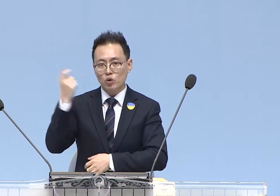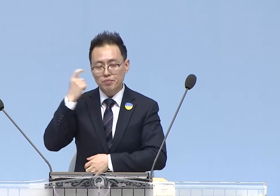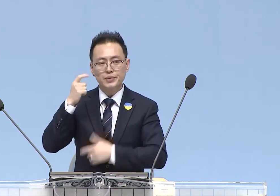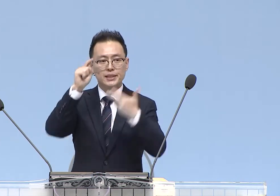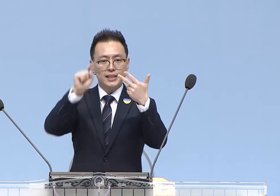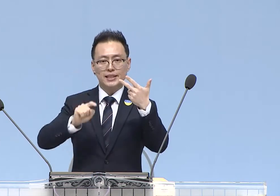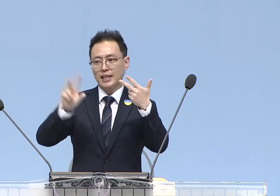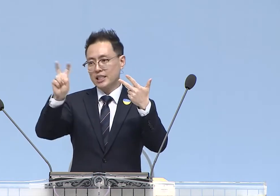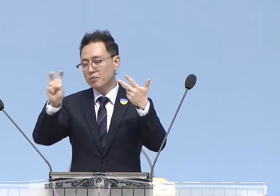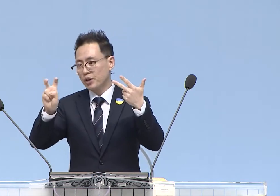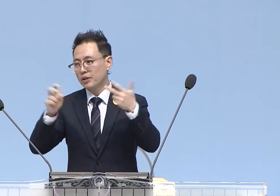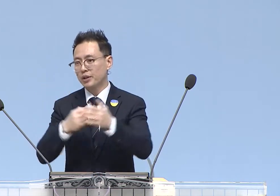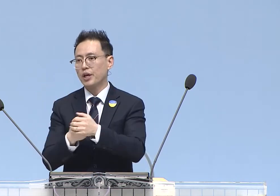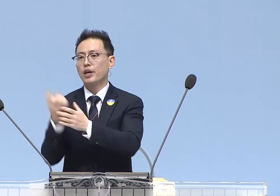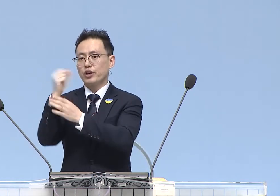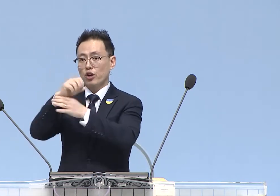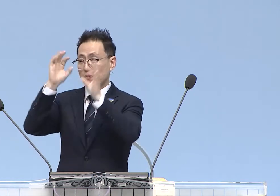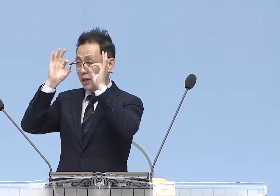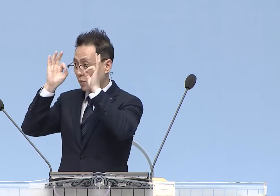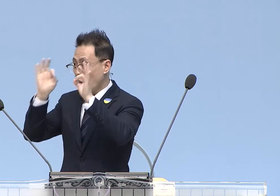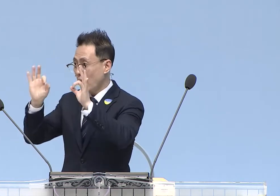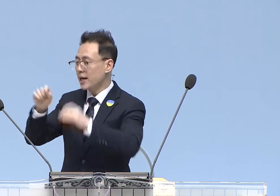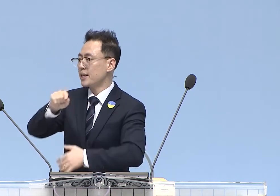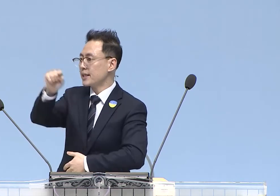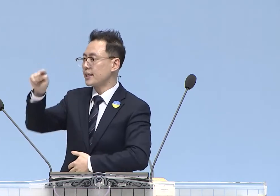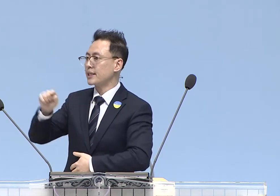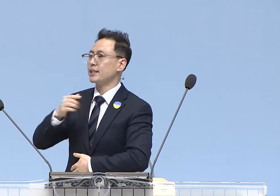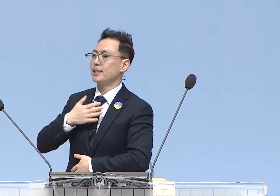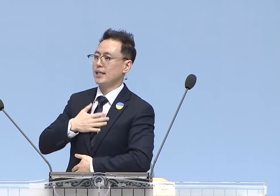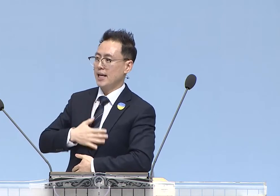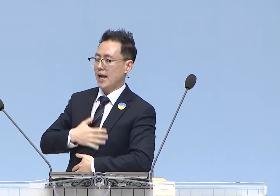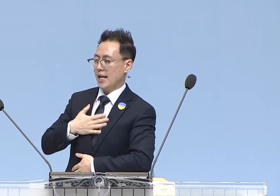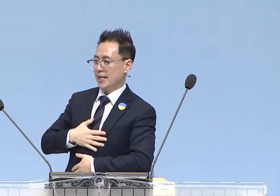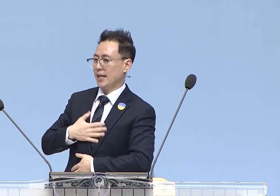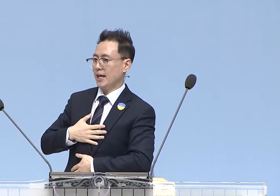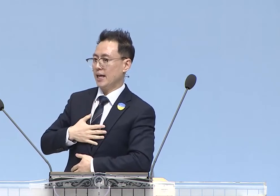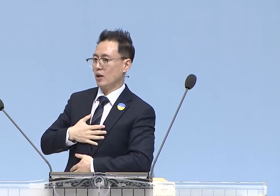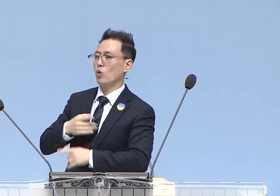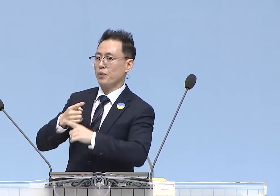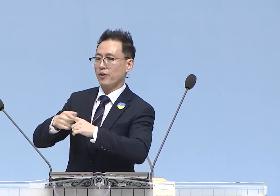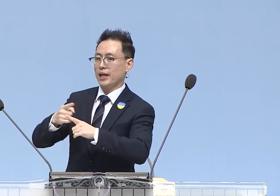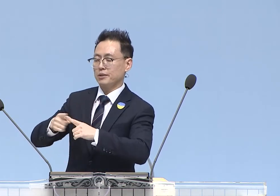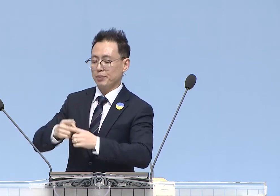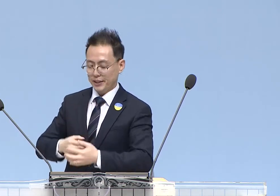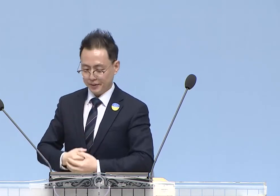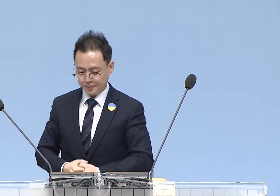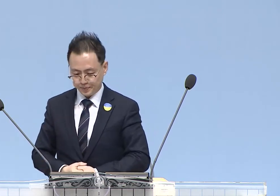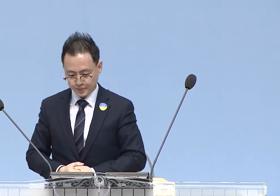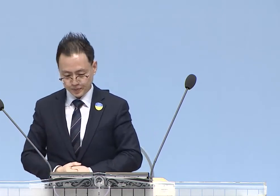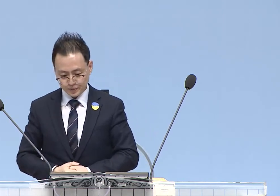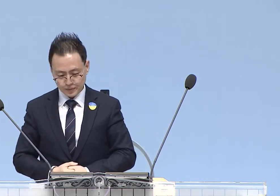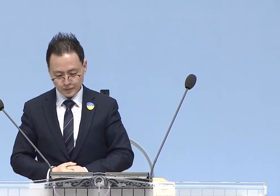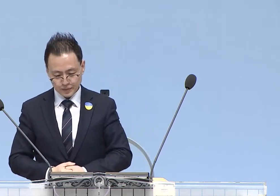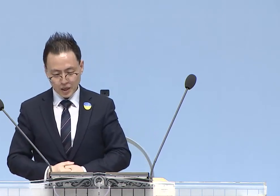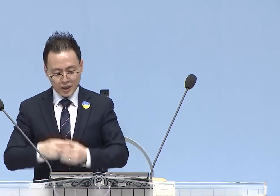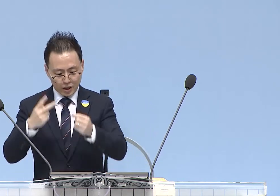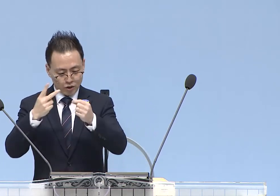마태복음 7장 20절은 열매를 보아 그들을 알리라고 평가하십니다. 두